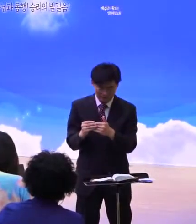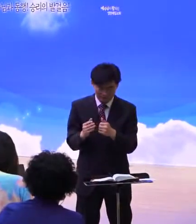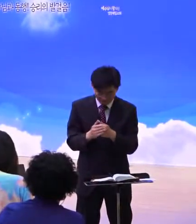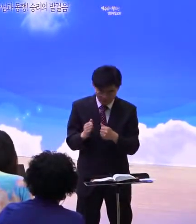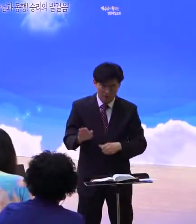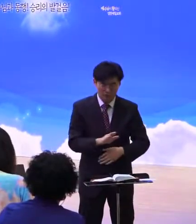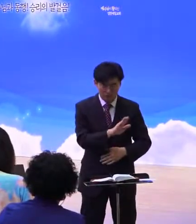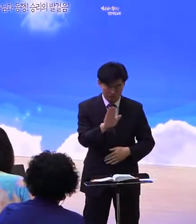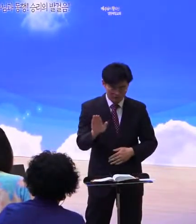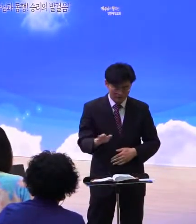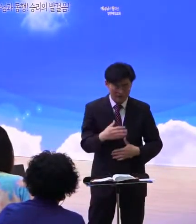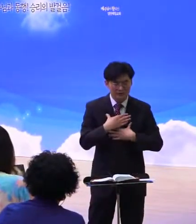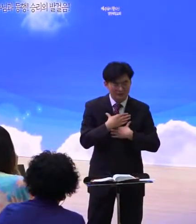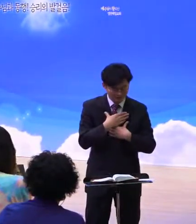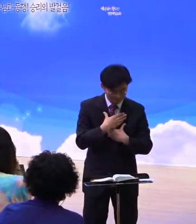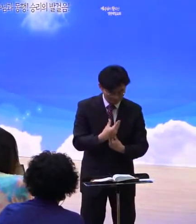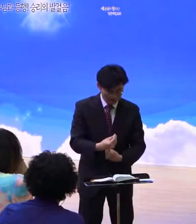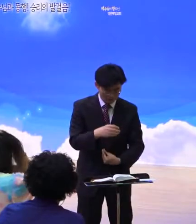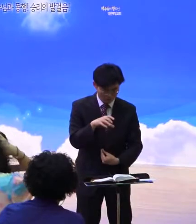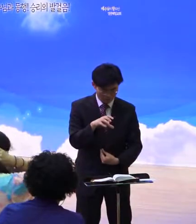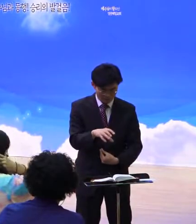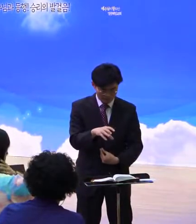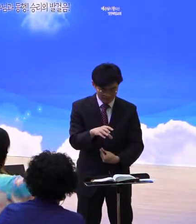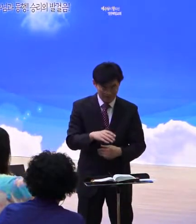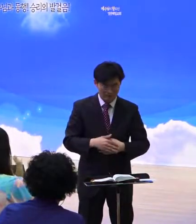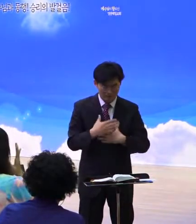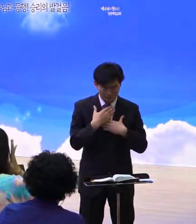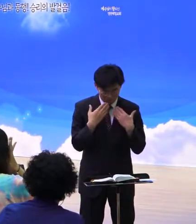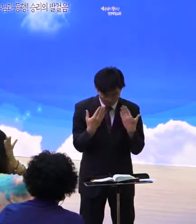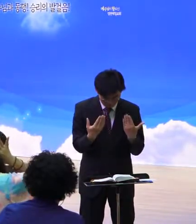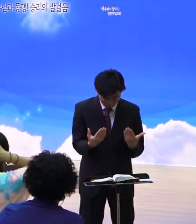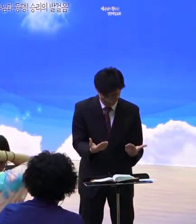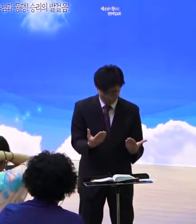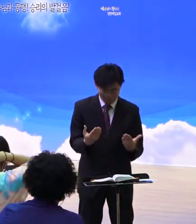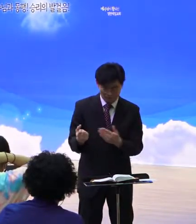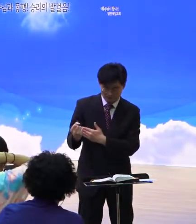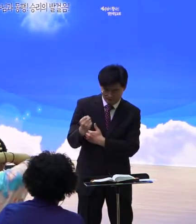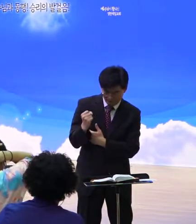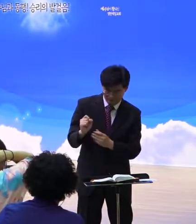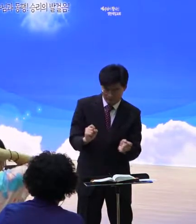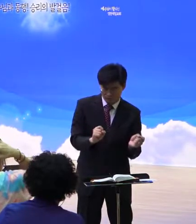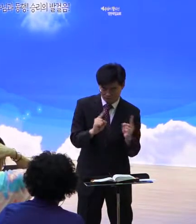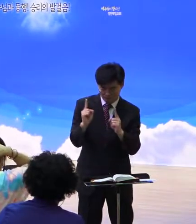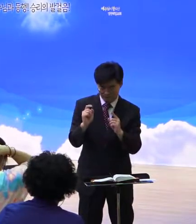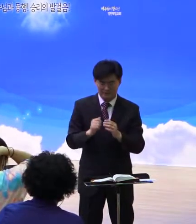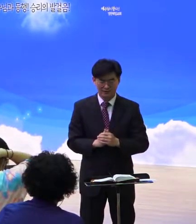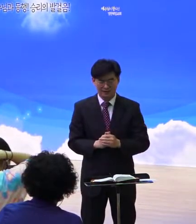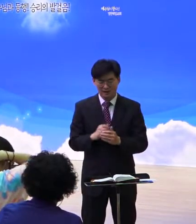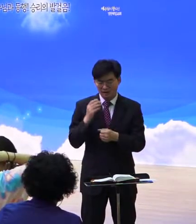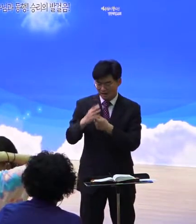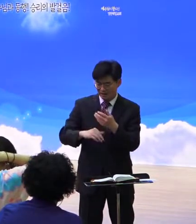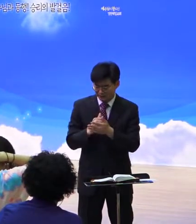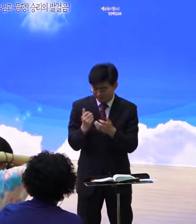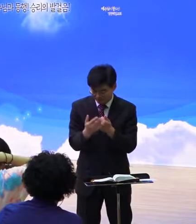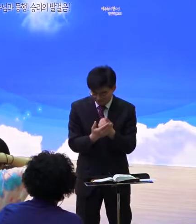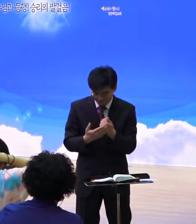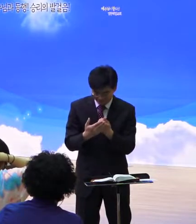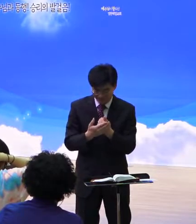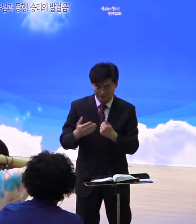풀밭, 쉴만한 물가에서 쉼을 얻고 하나님의 은혜를 또 누렸습니다. 하나님이 주신 그